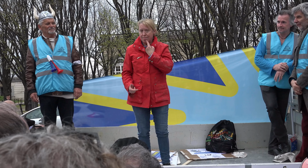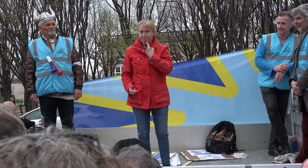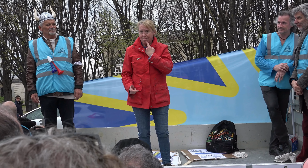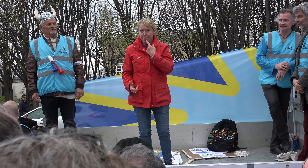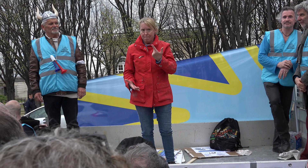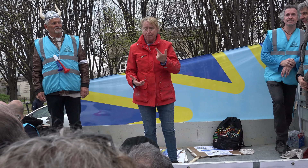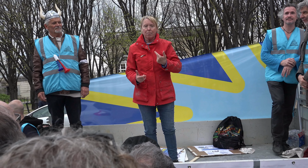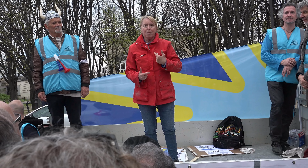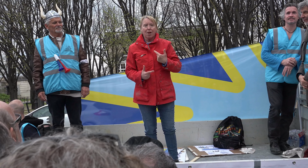Caen.